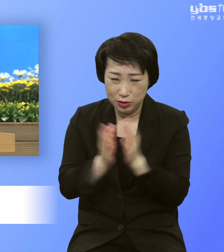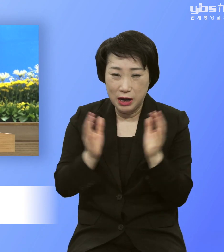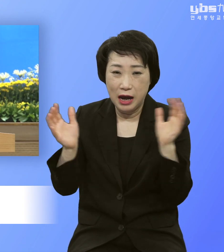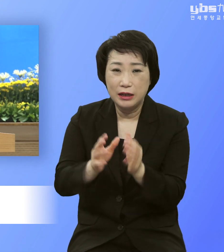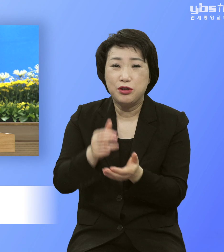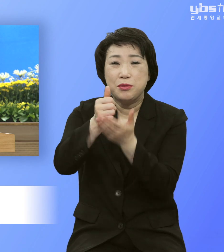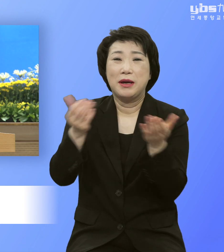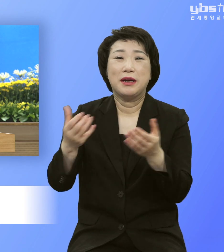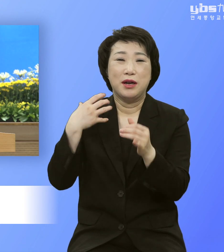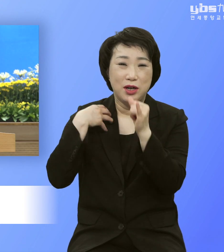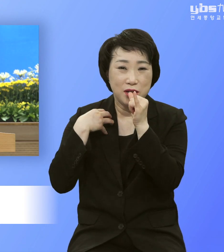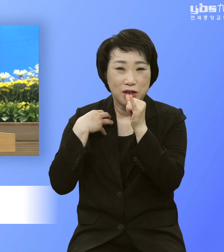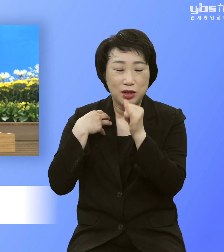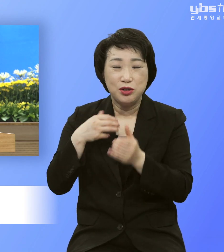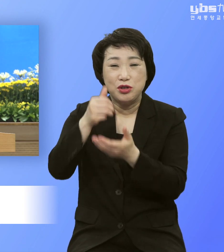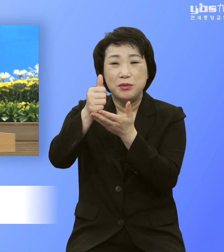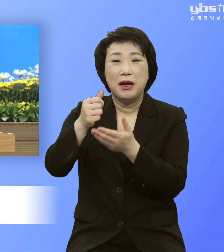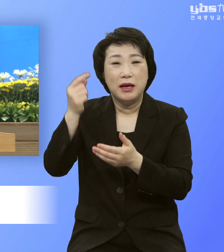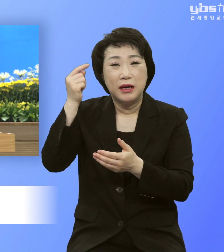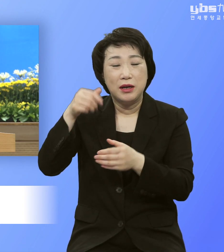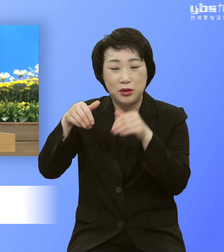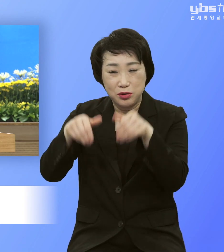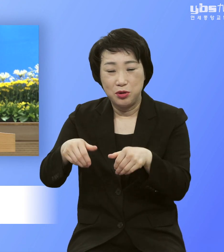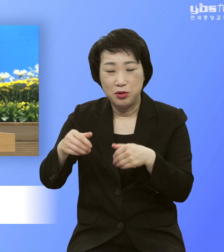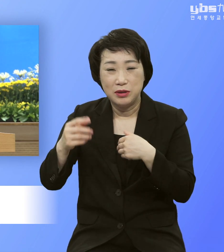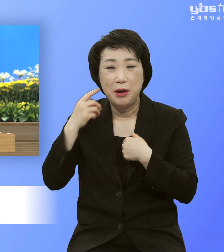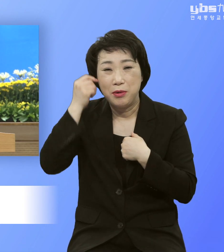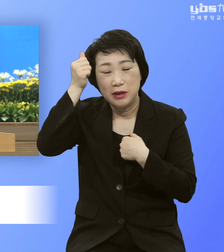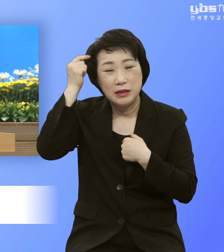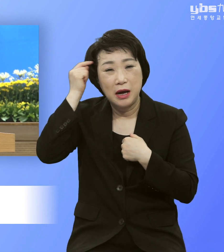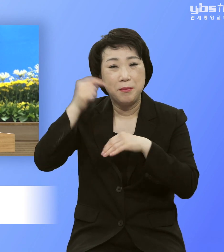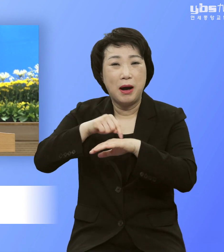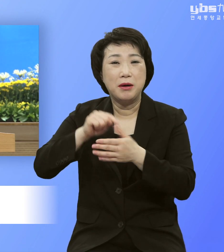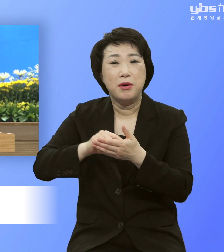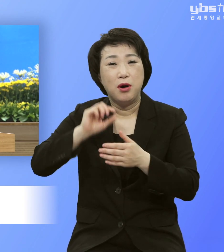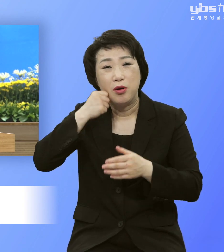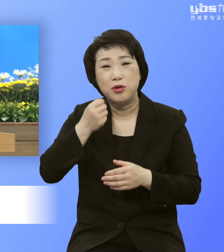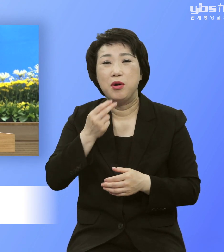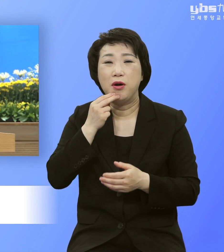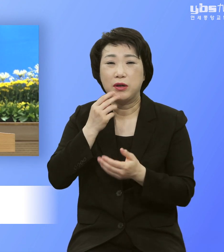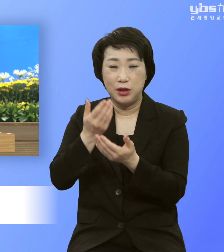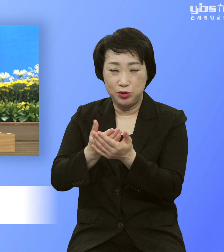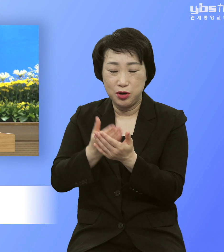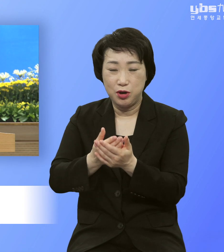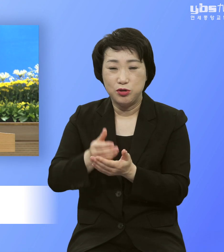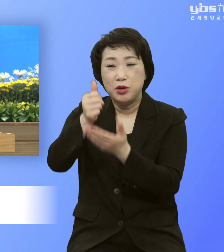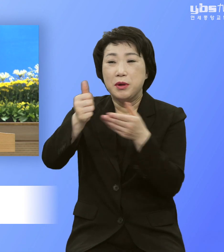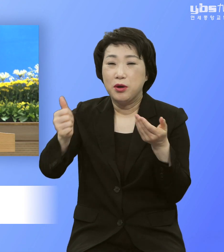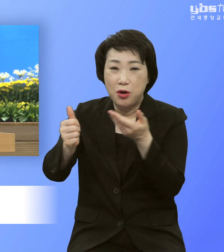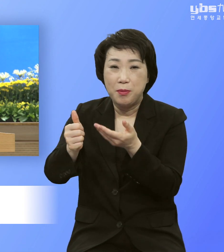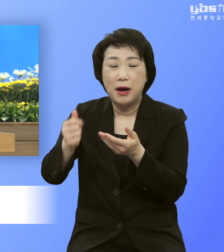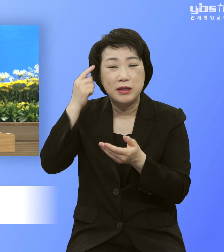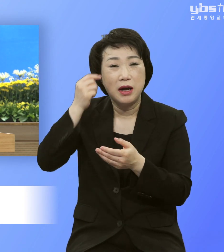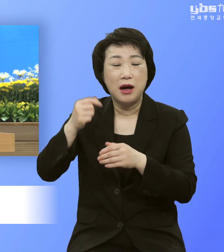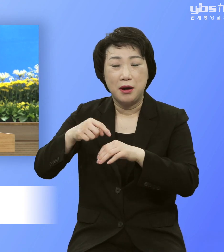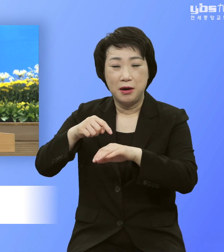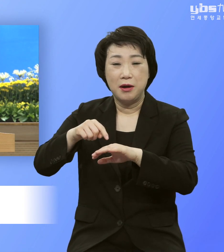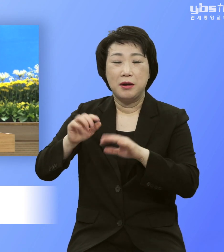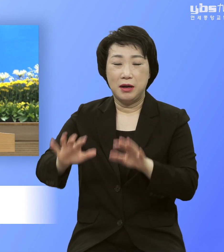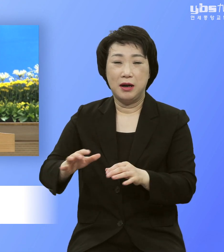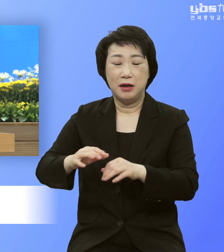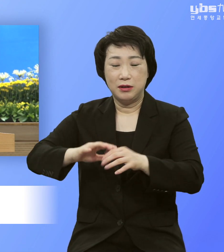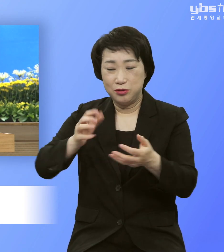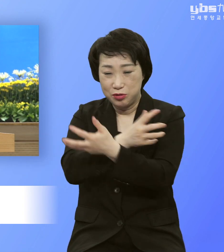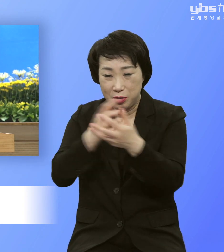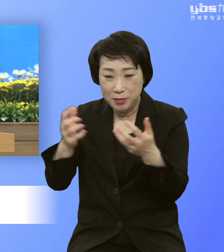역사를 이루어갑니다. 주의 사자 생각과 마음을 곤변찮게 하여 주시고 주님이 공급하신 생각과 능력과 권세가 넘쳐나도록 그래서